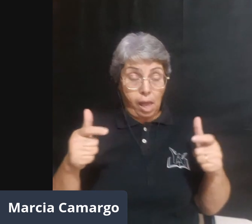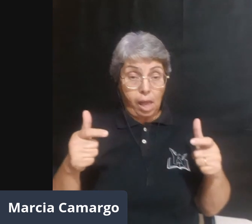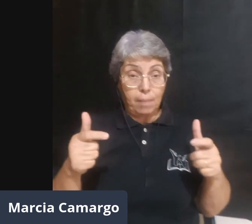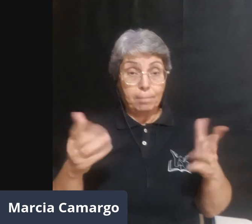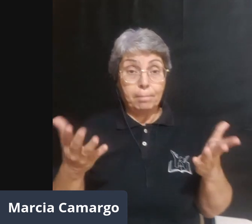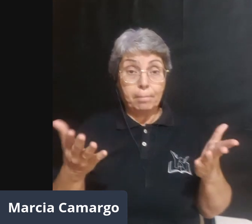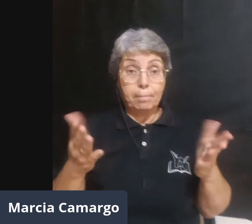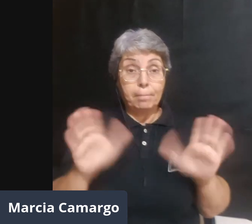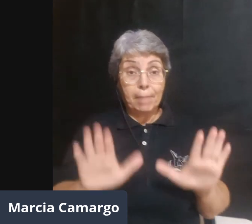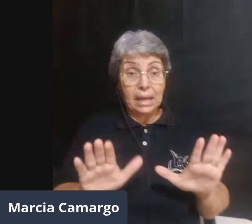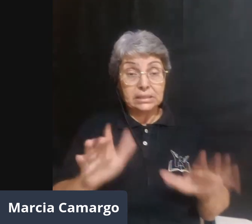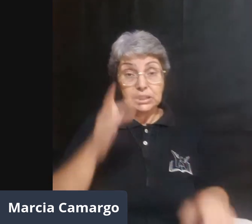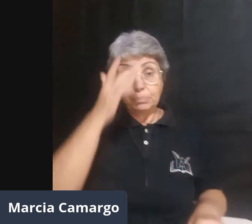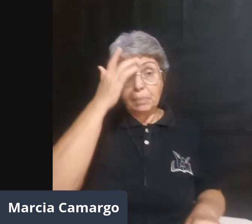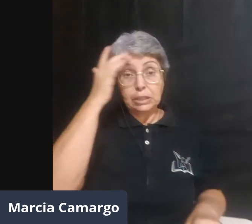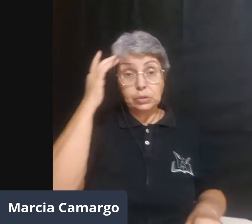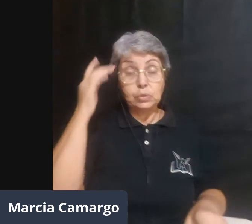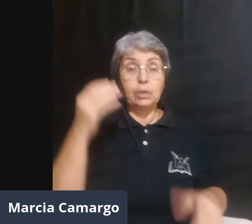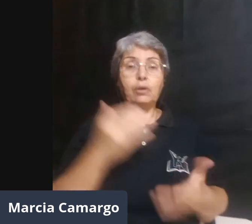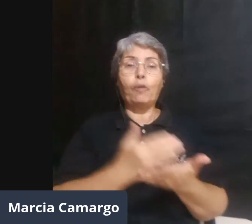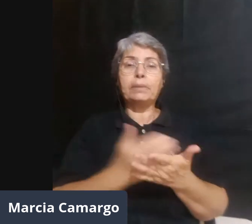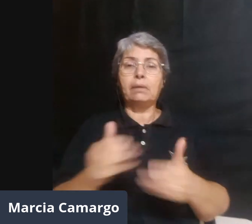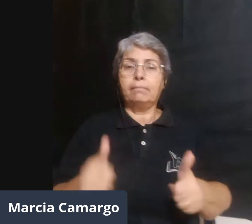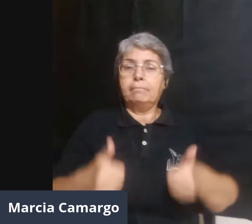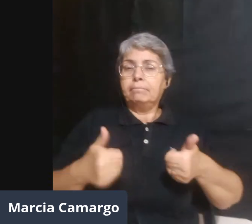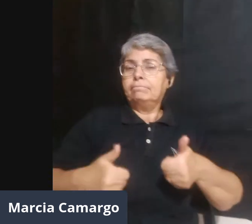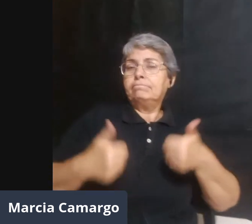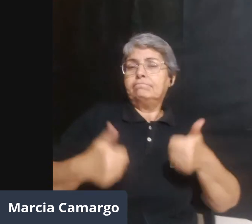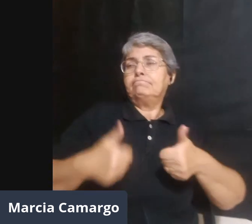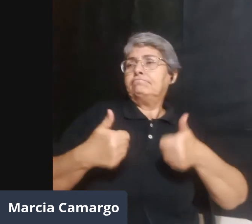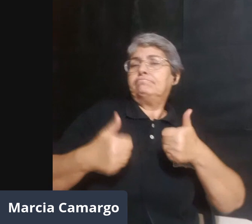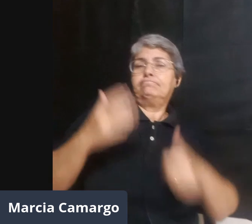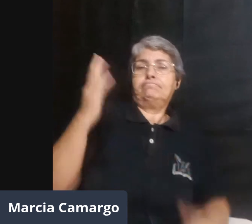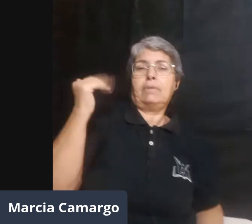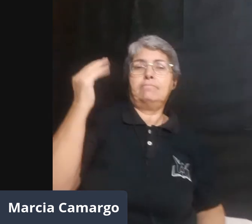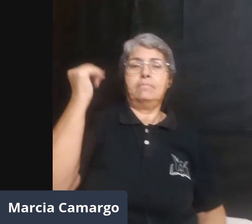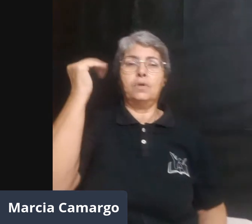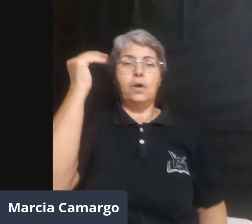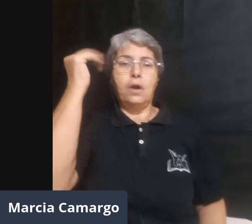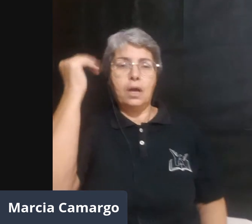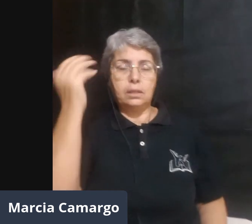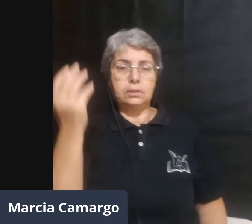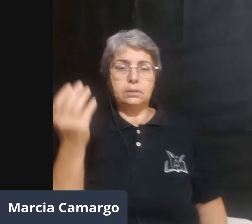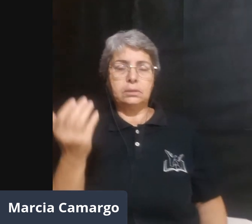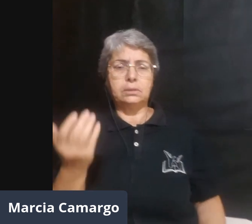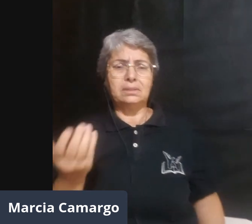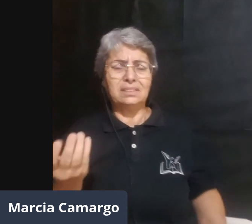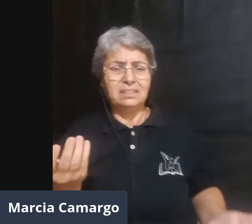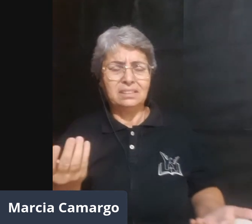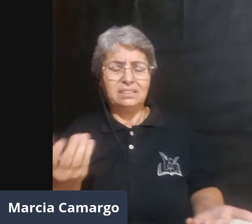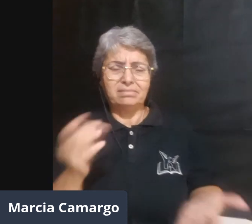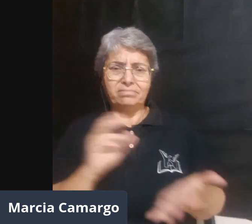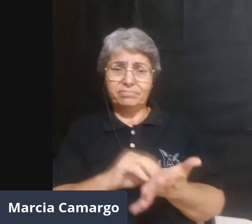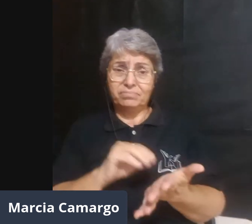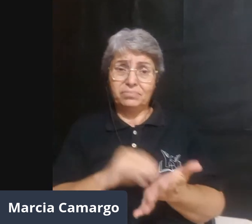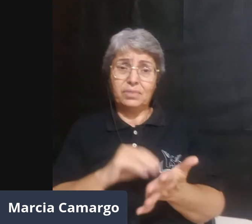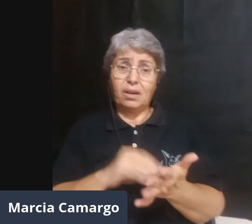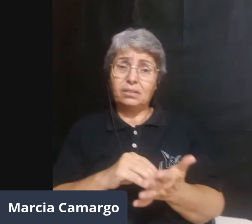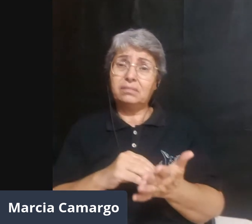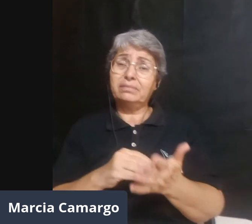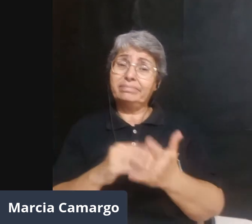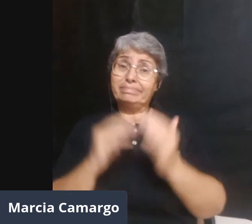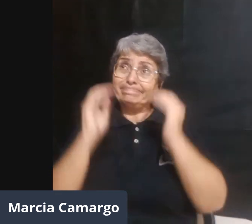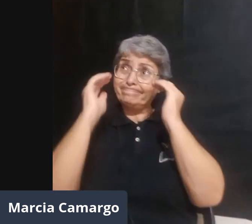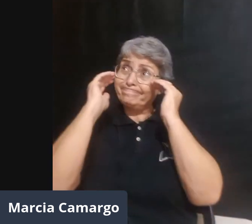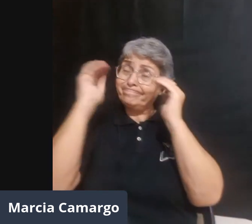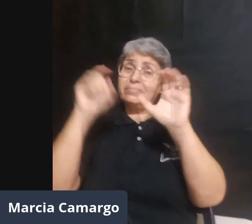de superioridade, uma euforia de sucesso. Em lugar de caminhar humildemente em total dependência do